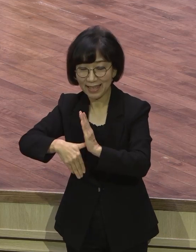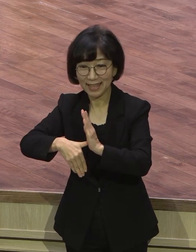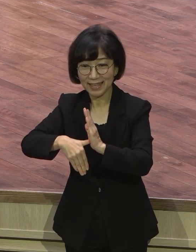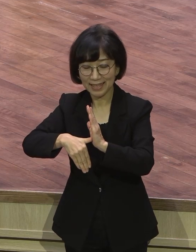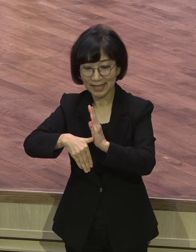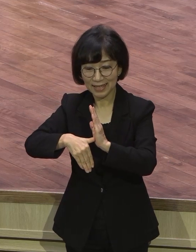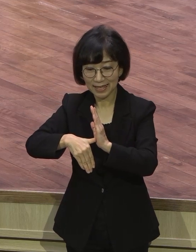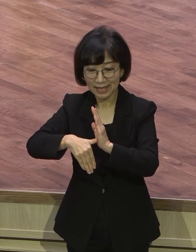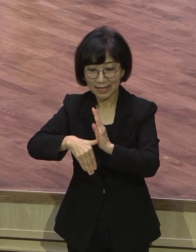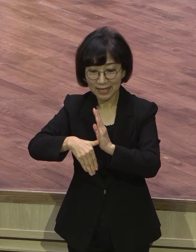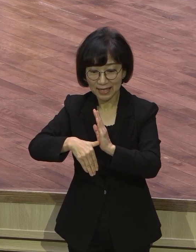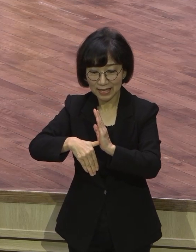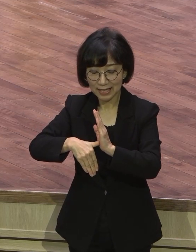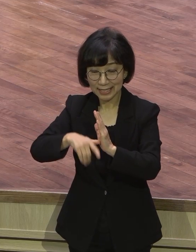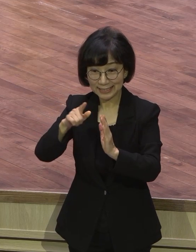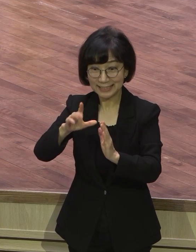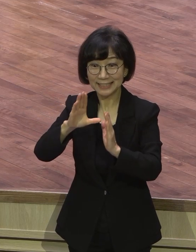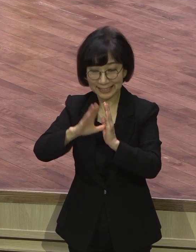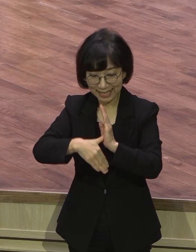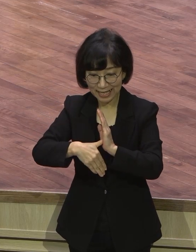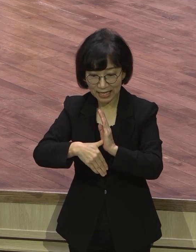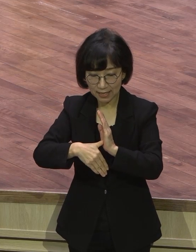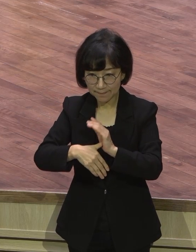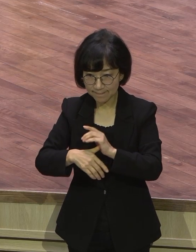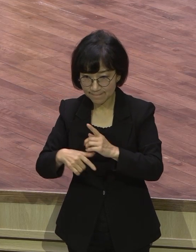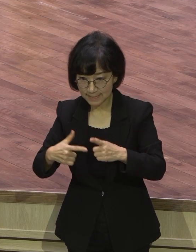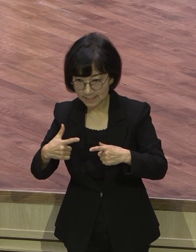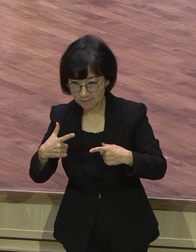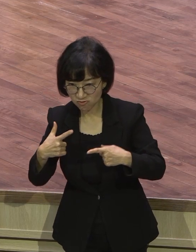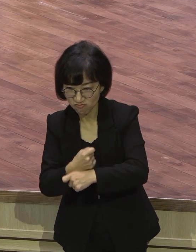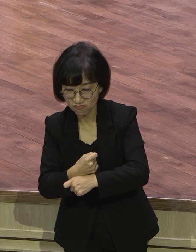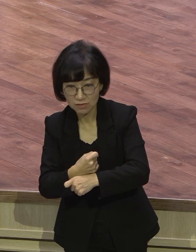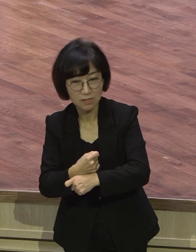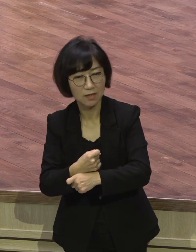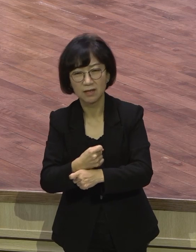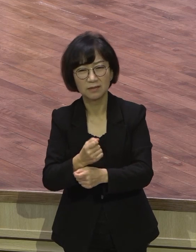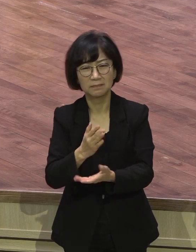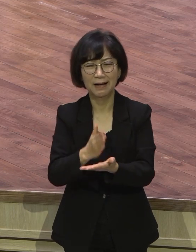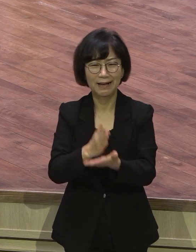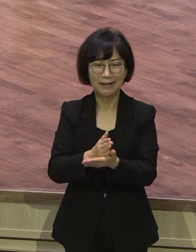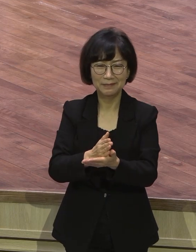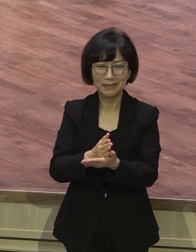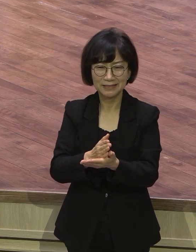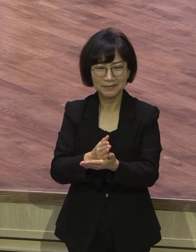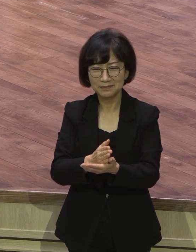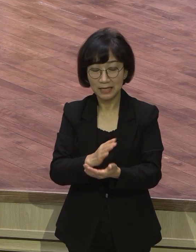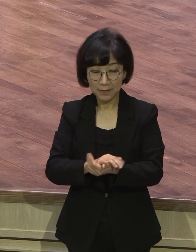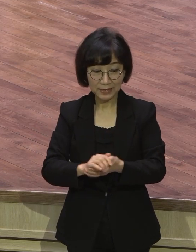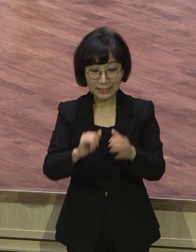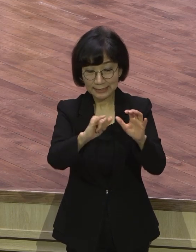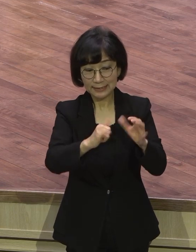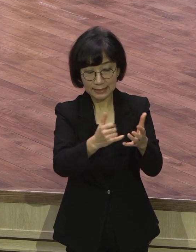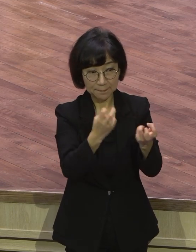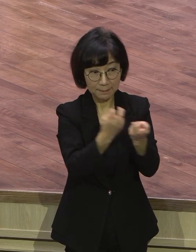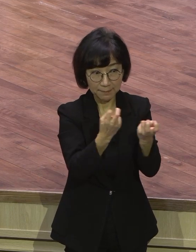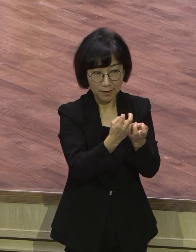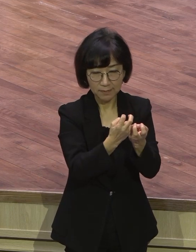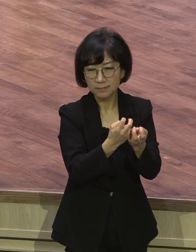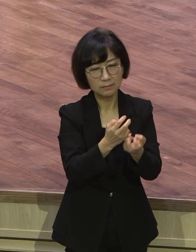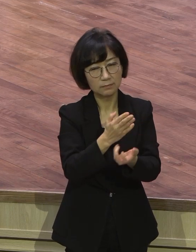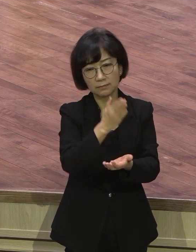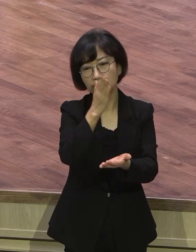이런 상황에 지었을 때 이는 이로 눈은 눈으로 세상 방식대로 할 것이